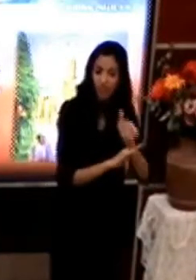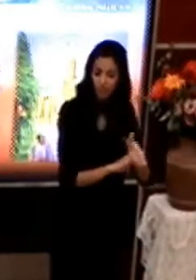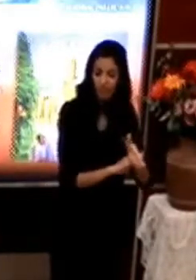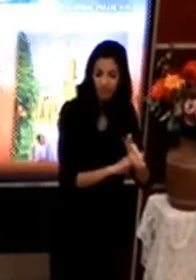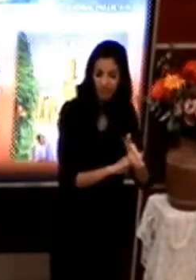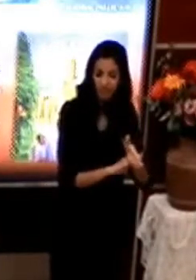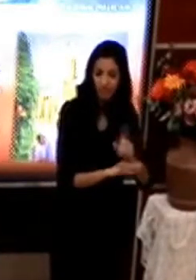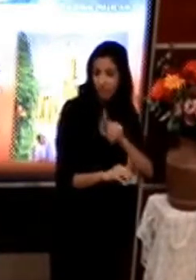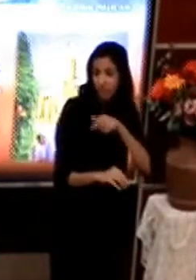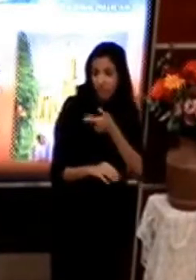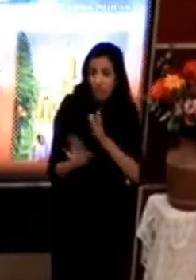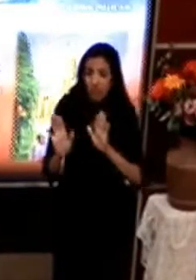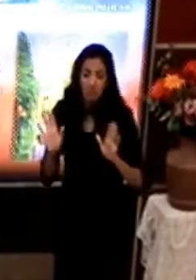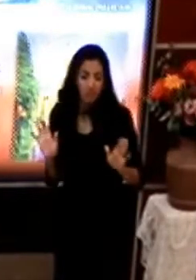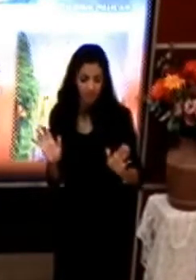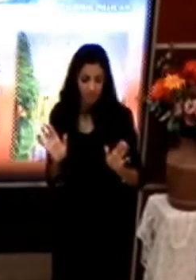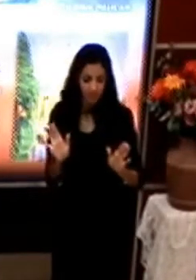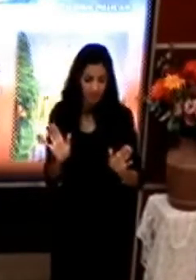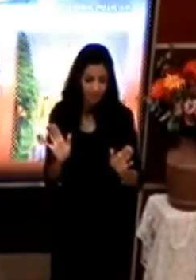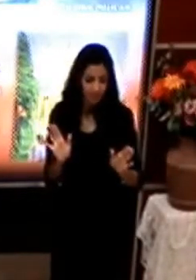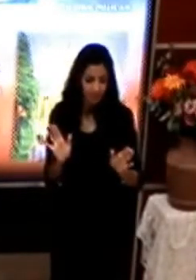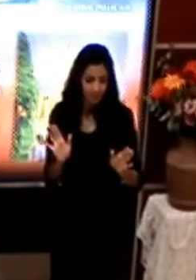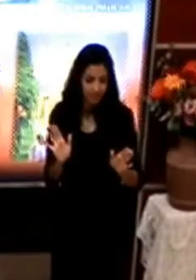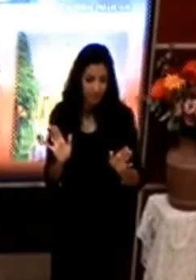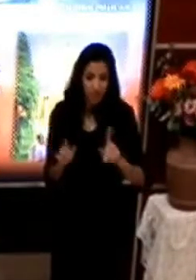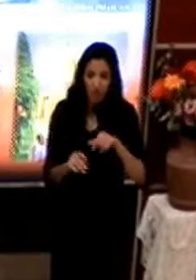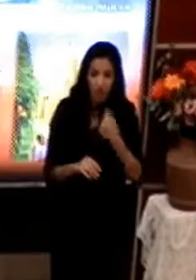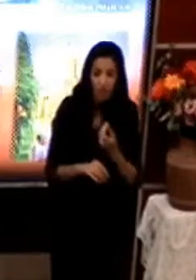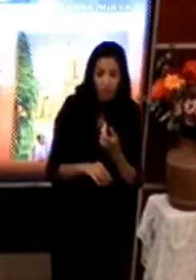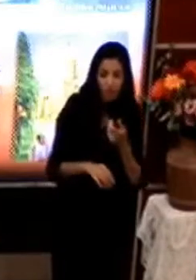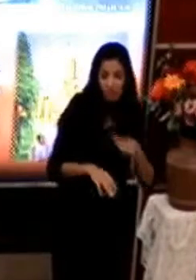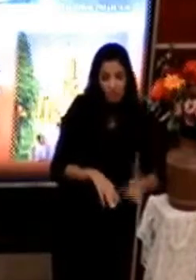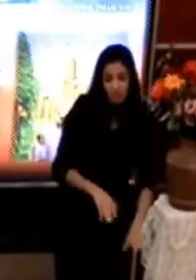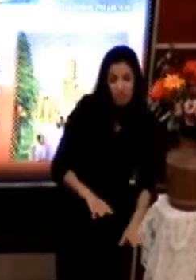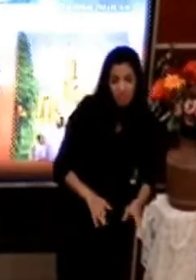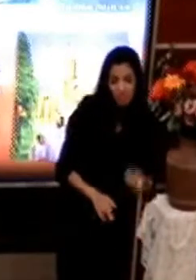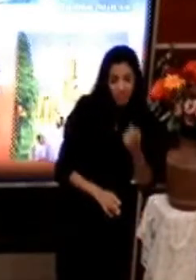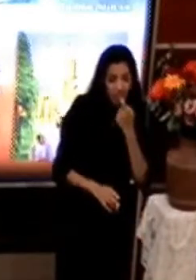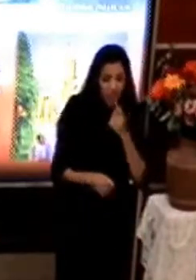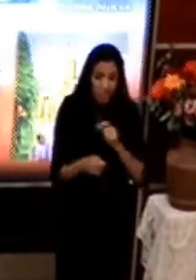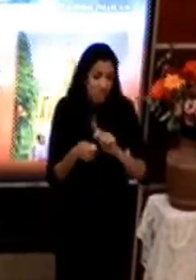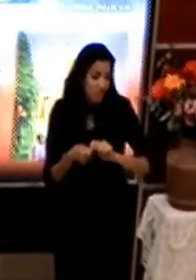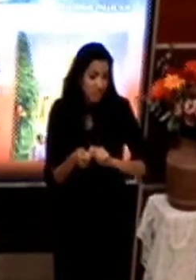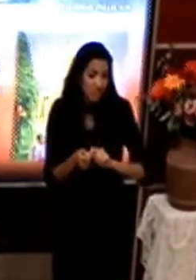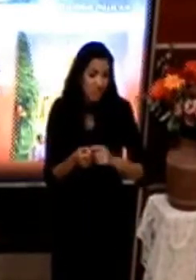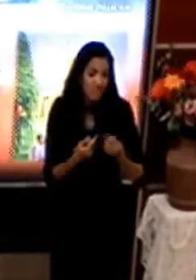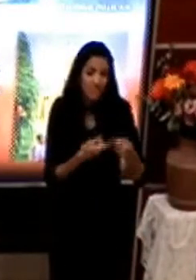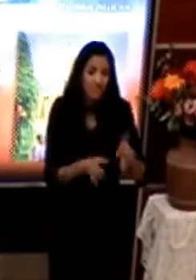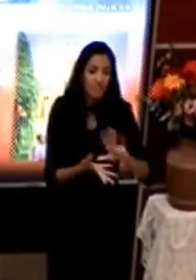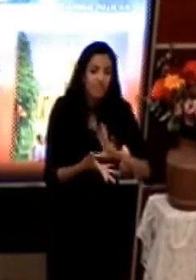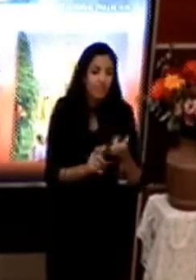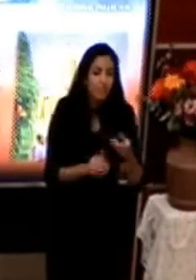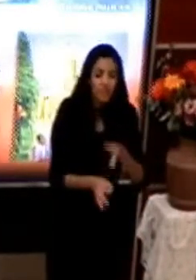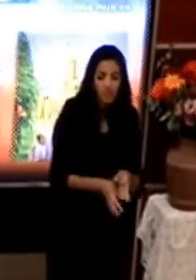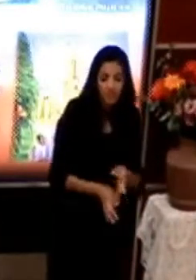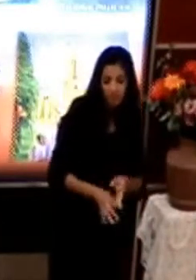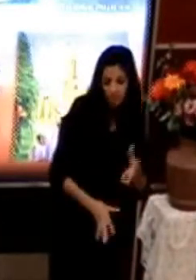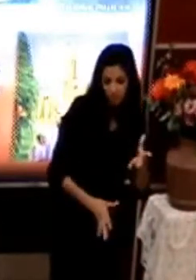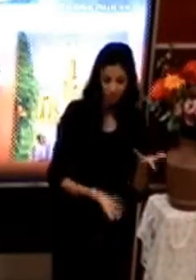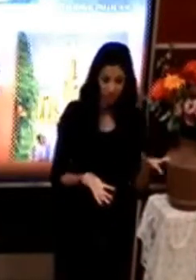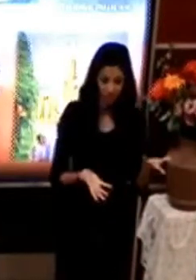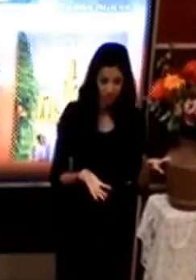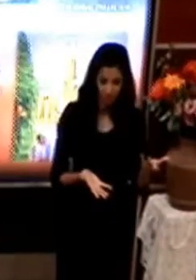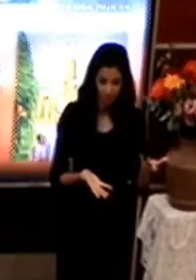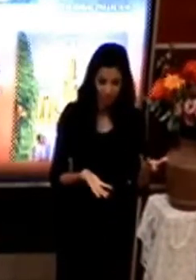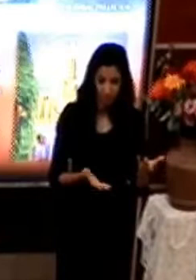y capaz que otro no, entonces así, son diferentes crianzas, no sé cómo decirle,